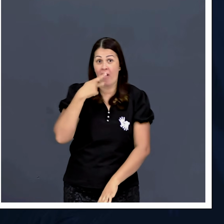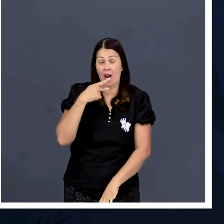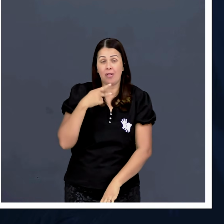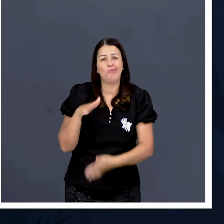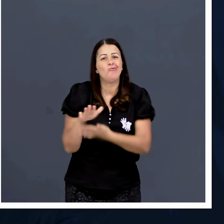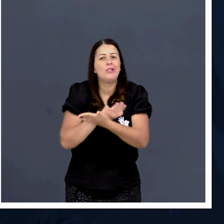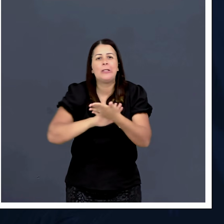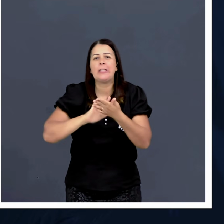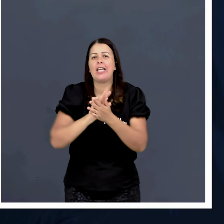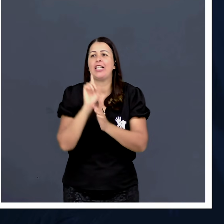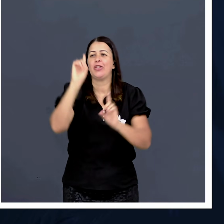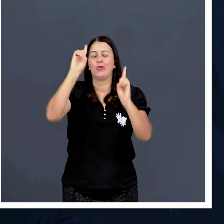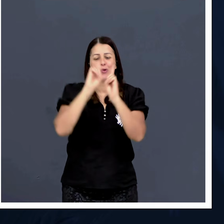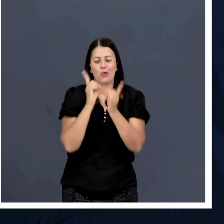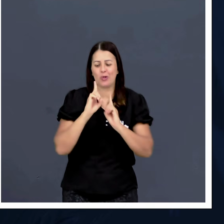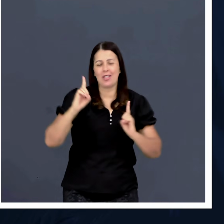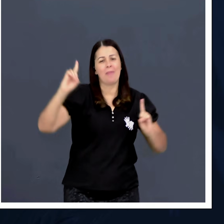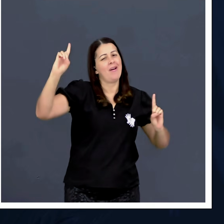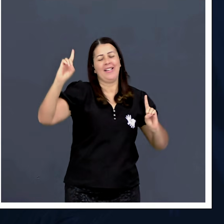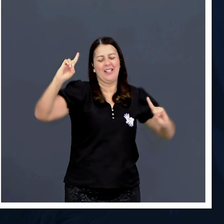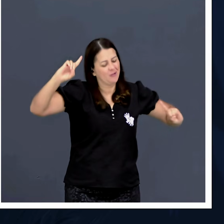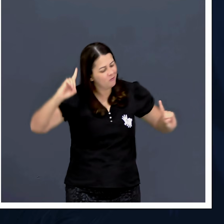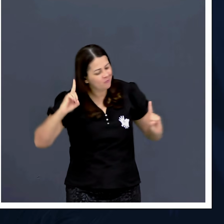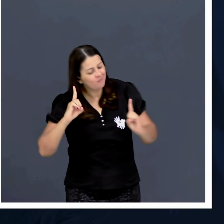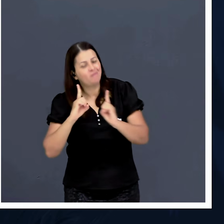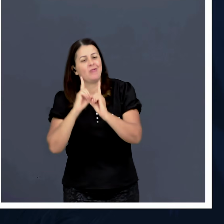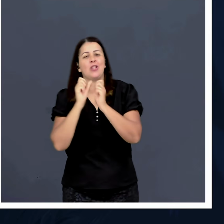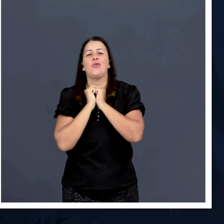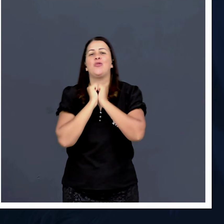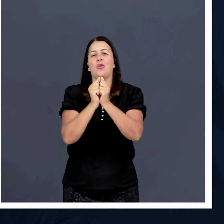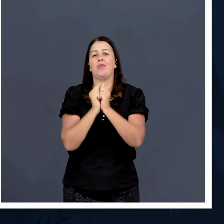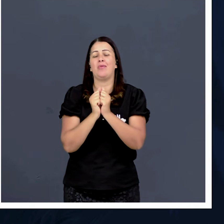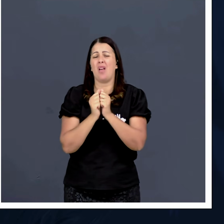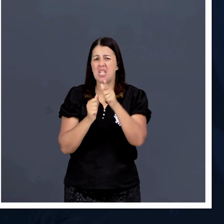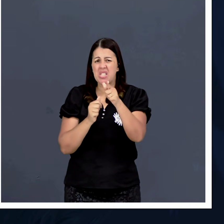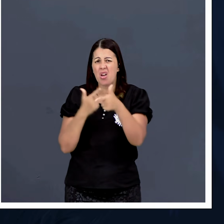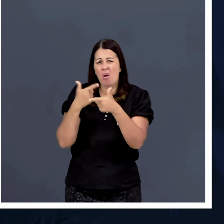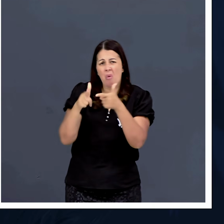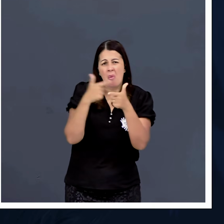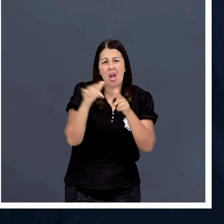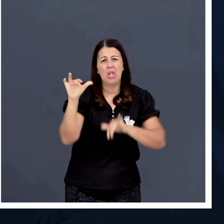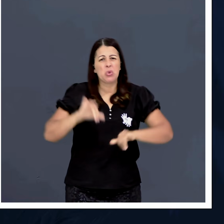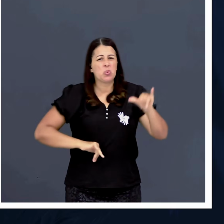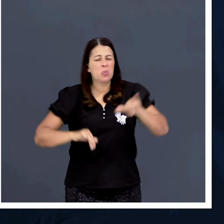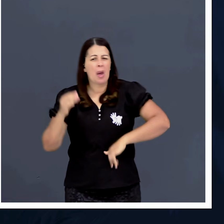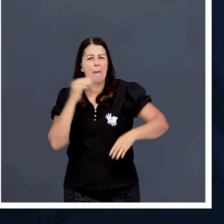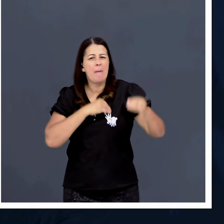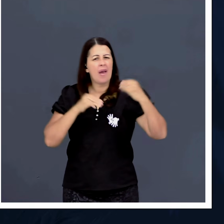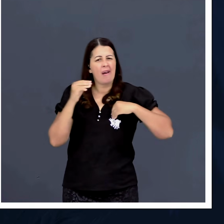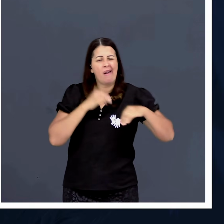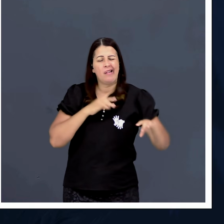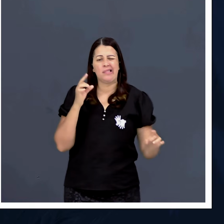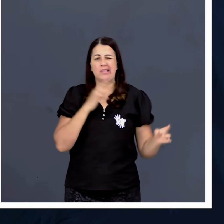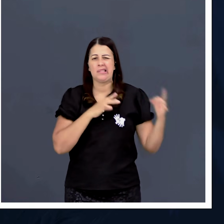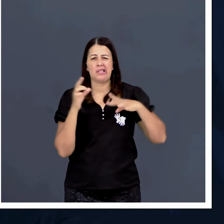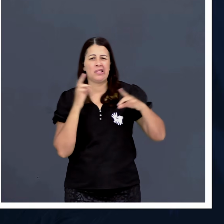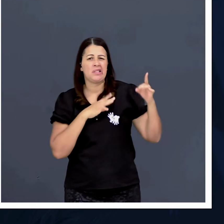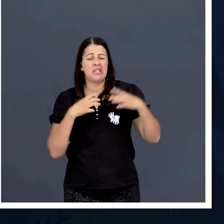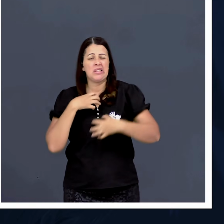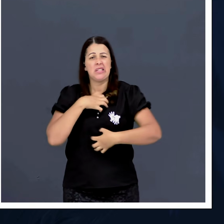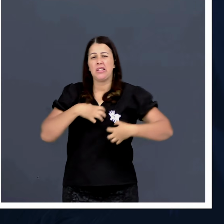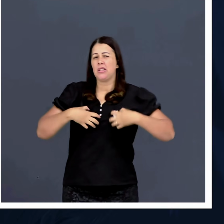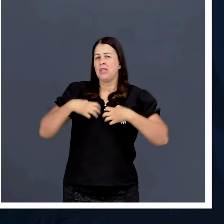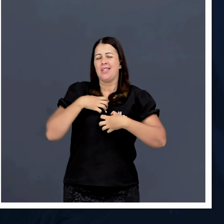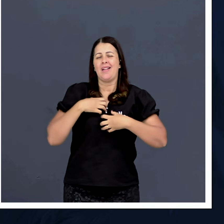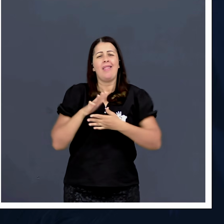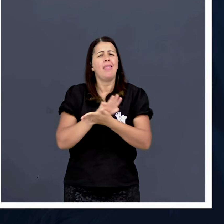separe do amor de Deus que está em Cristo Jesus. Não é o seu sofrimento, não é o seu pecado, os seus temores, a sua